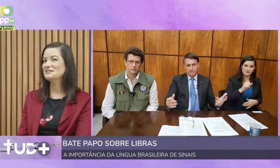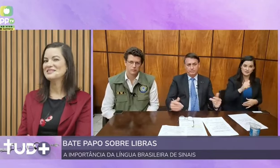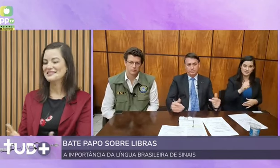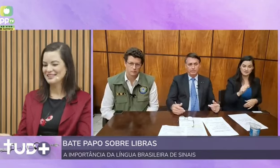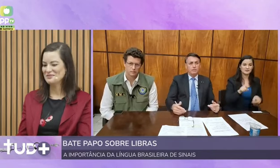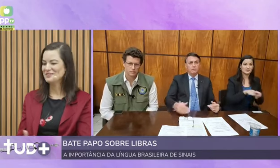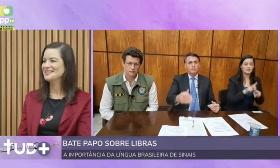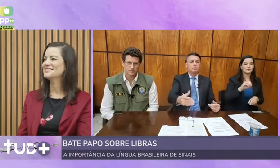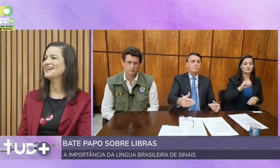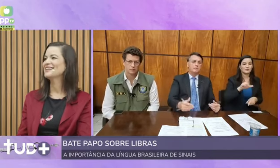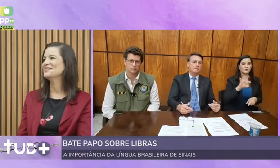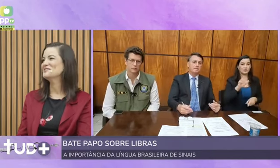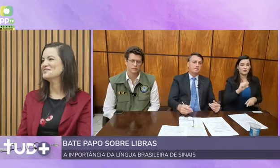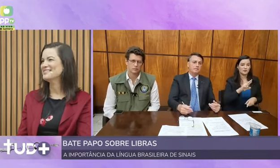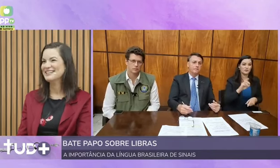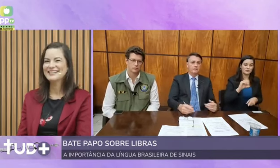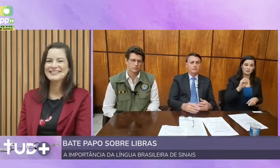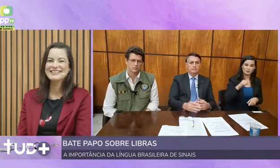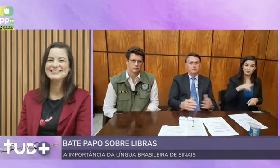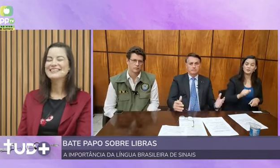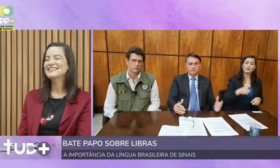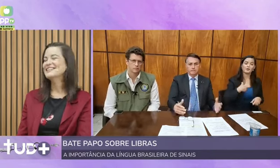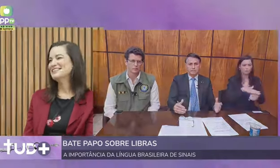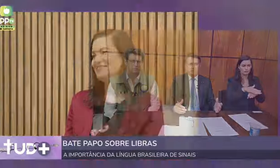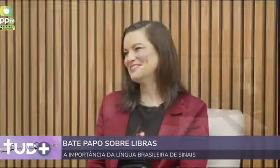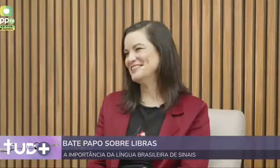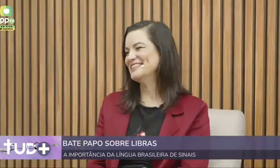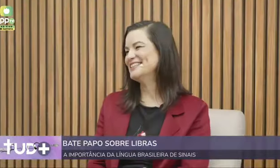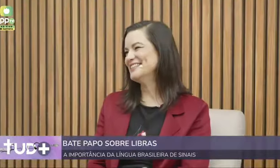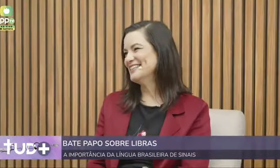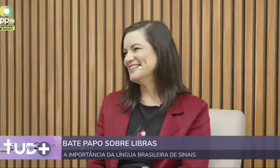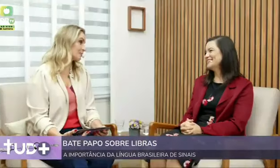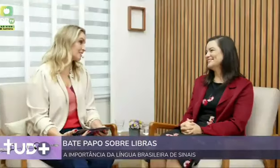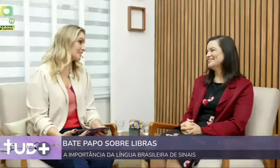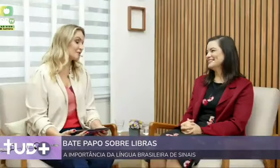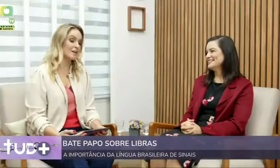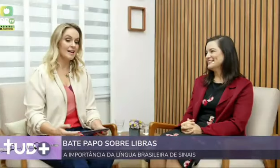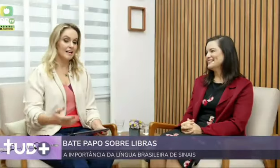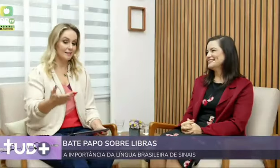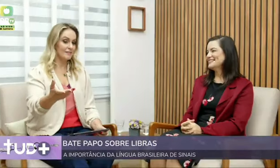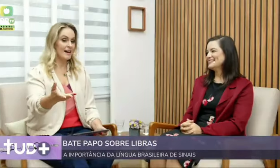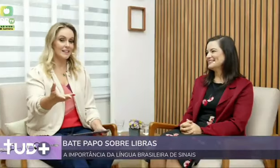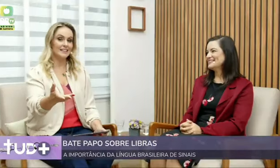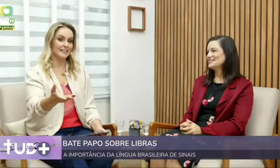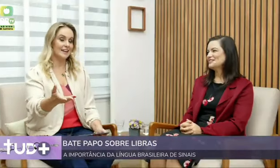nem imaginaria que eu poderia estar aqui com você. Não, claro, Enfim. Esse trabalho é tão importante, levar ali,